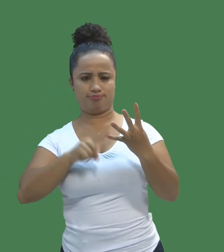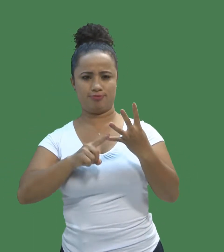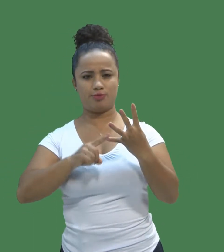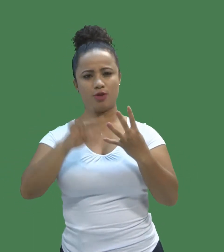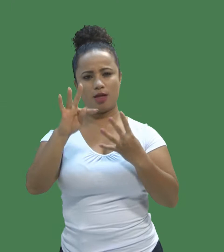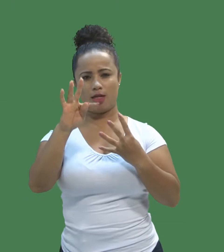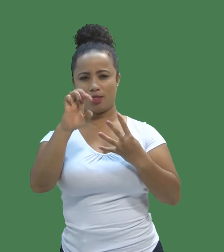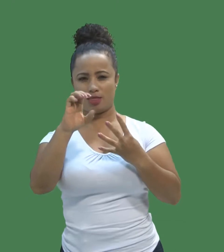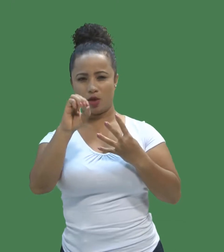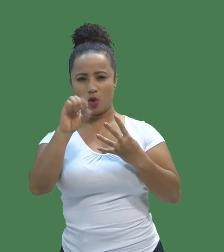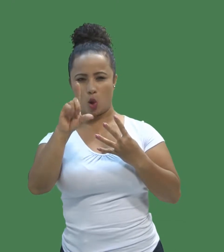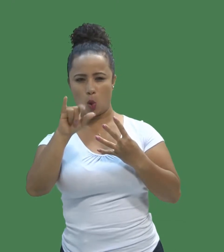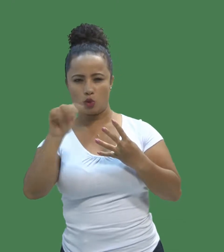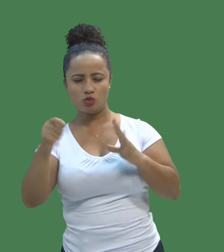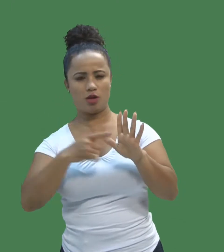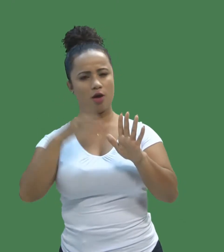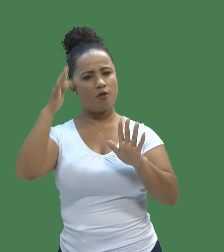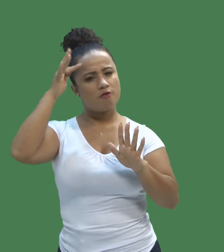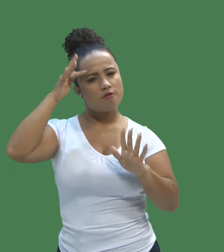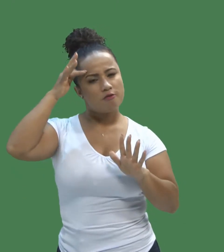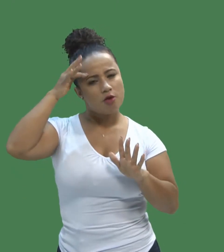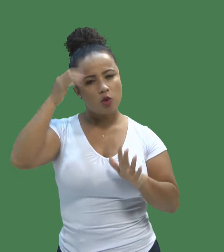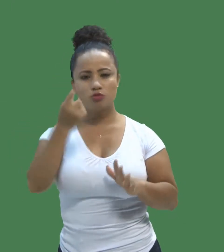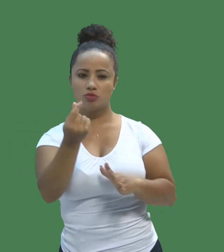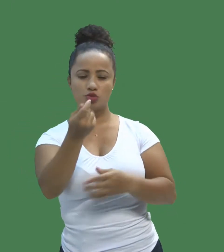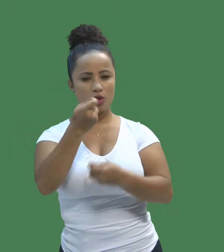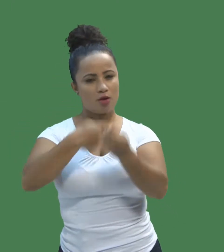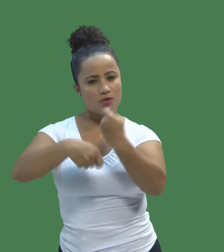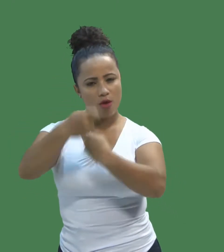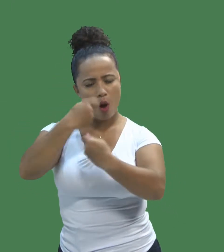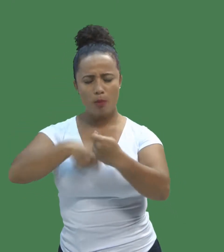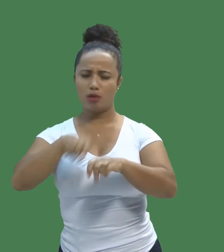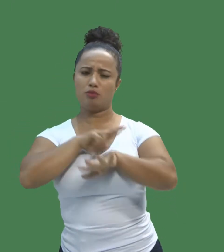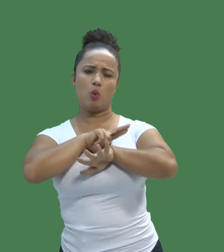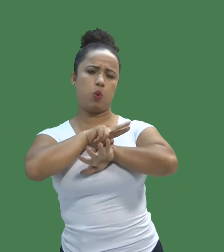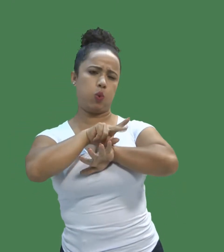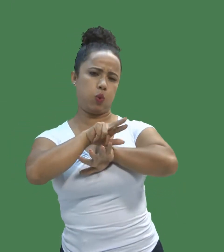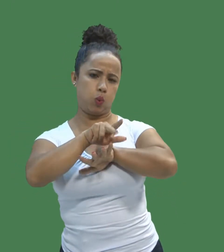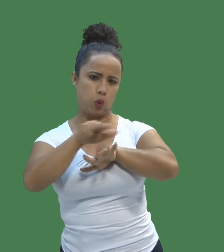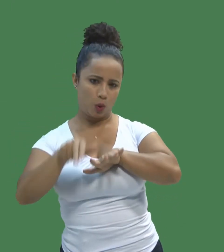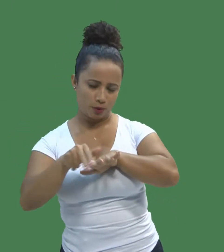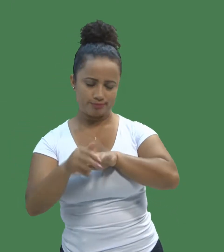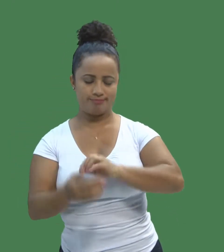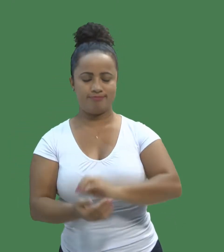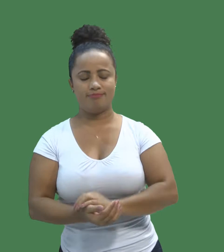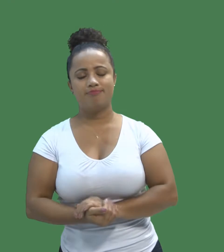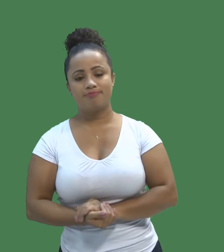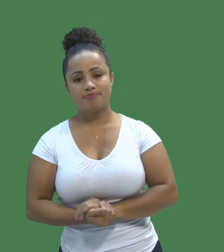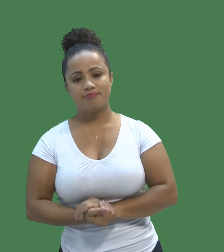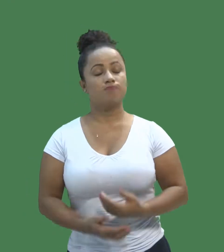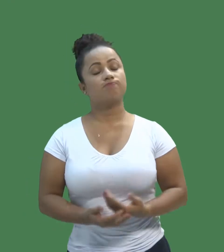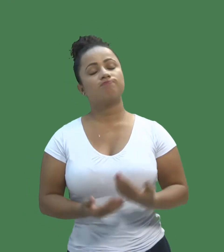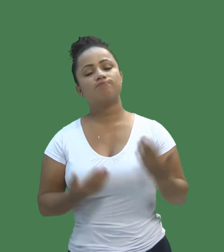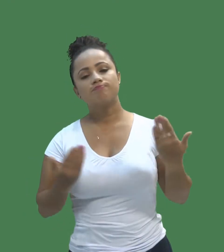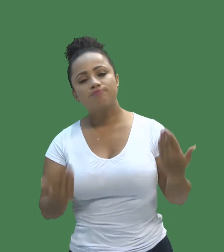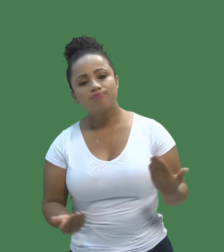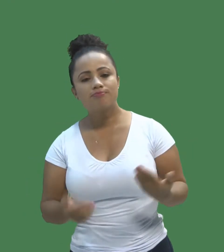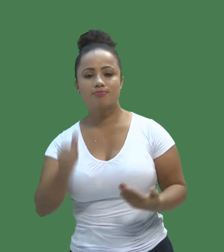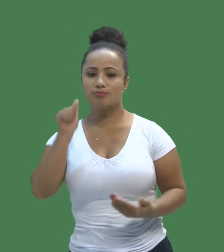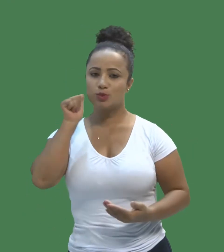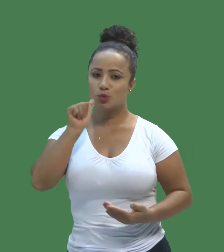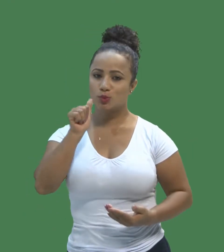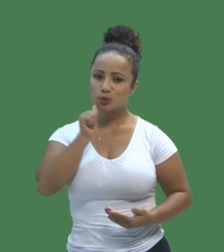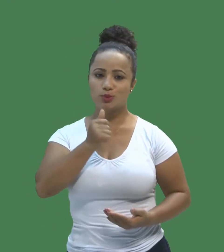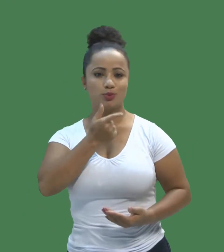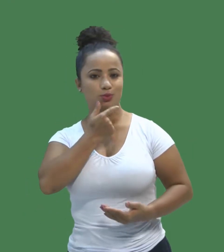economia, entre outras. Prezados e prezadas acadêmicas, para Karl Marx, o